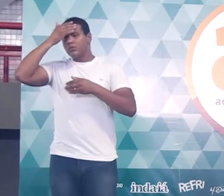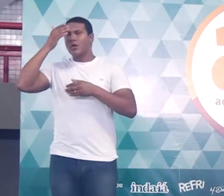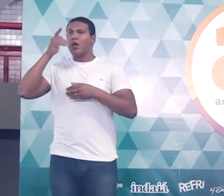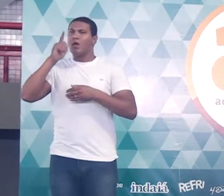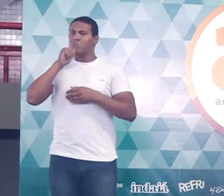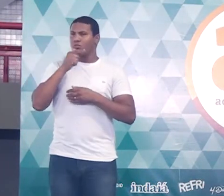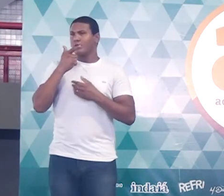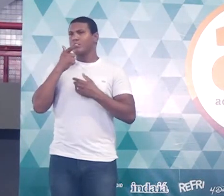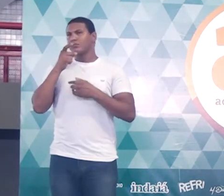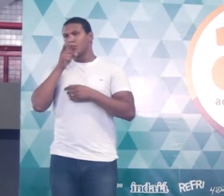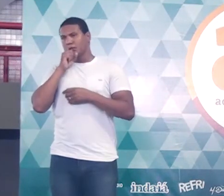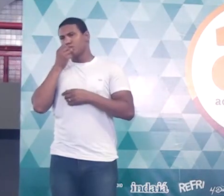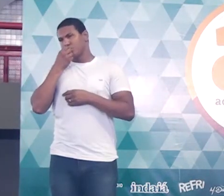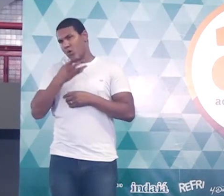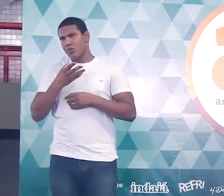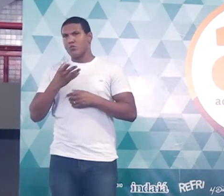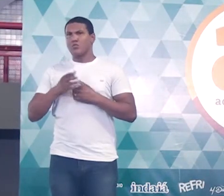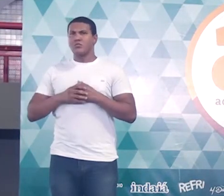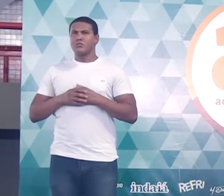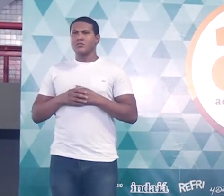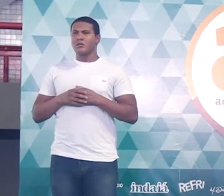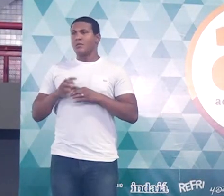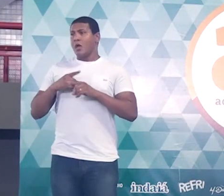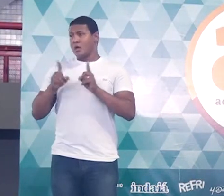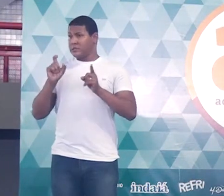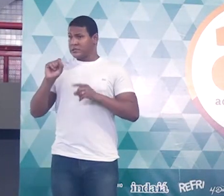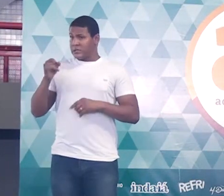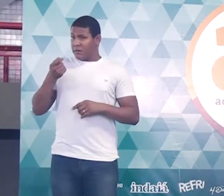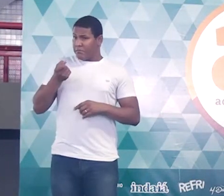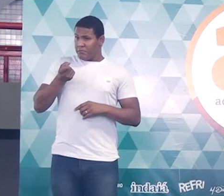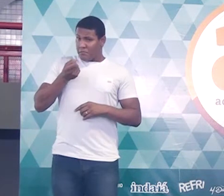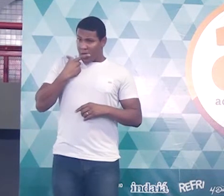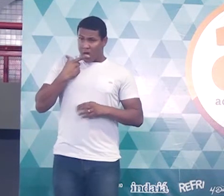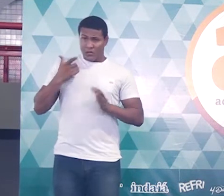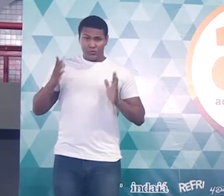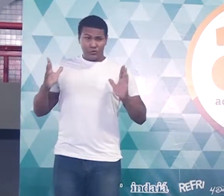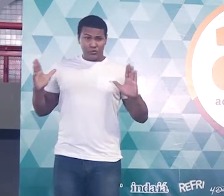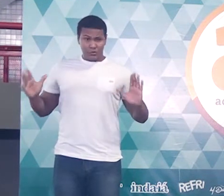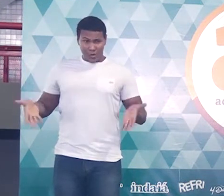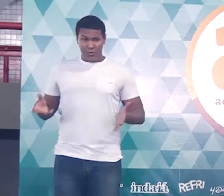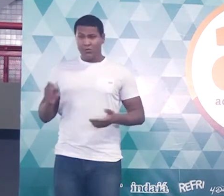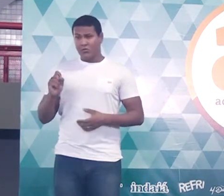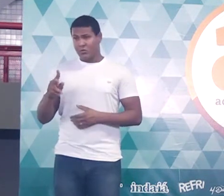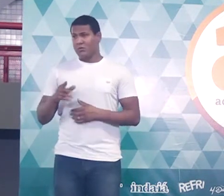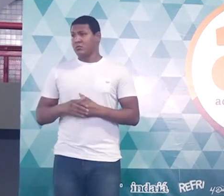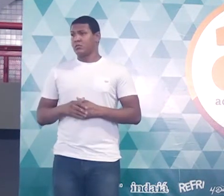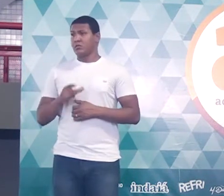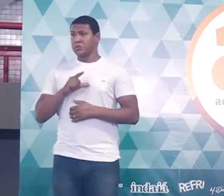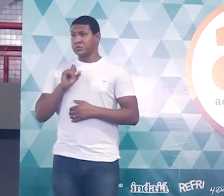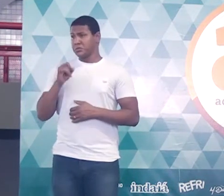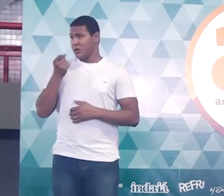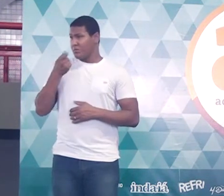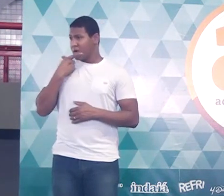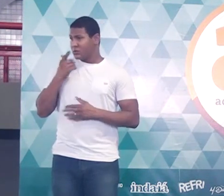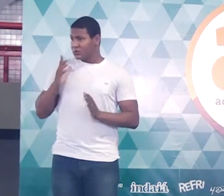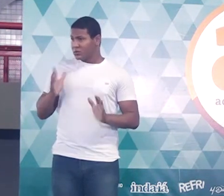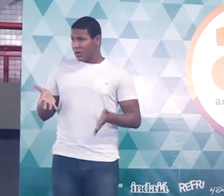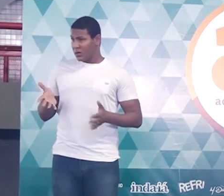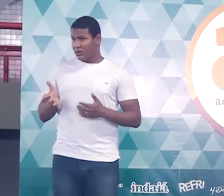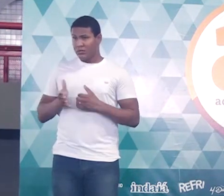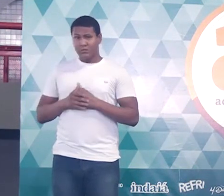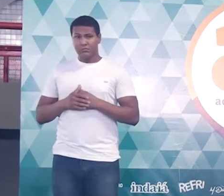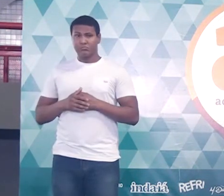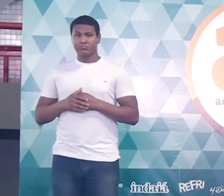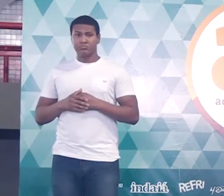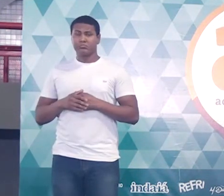Geralmente o remédio antitérmico, ele tem um tempo para ser, né? Para fazer efeito. Se ele tomou o remédio e não fez efeito ainda.